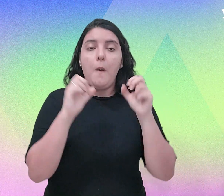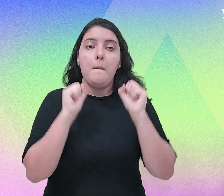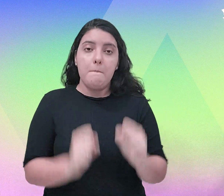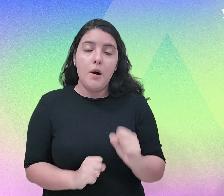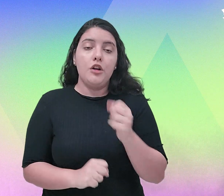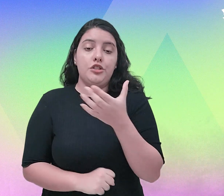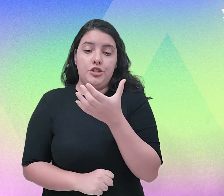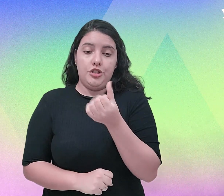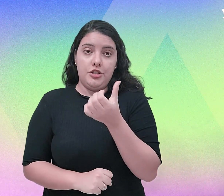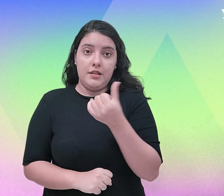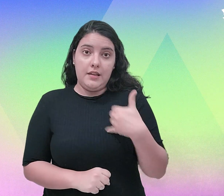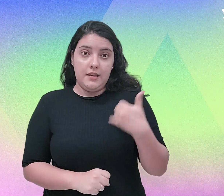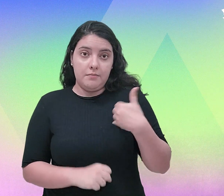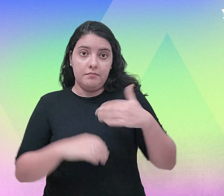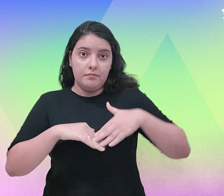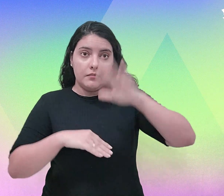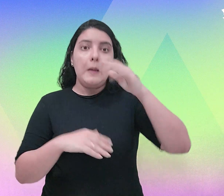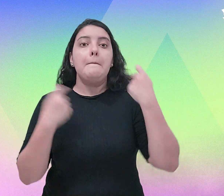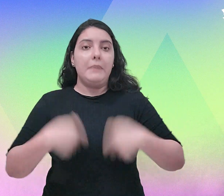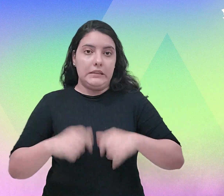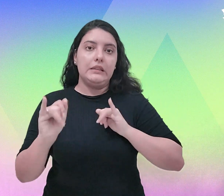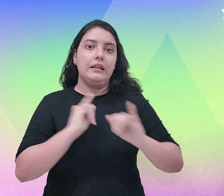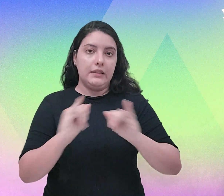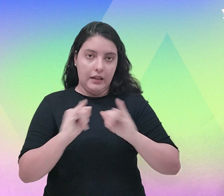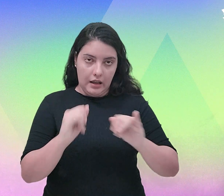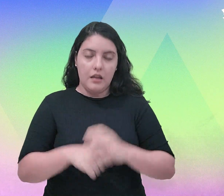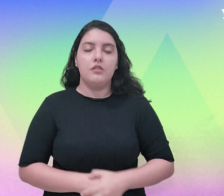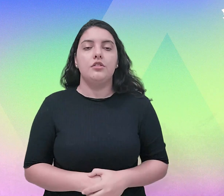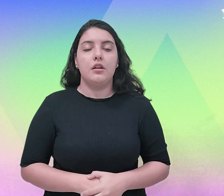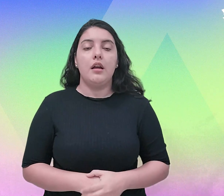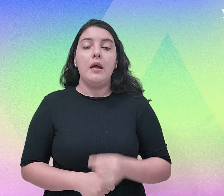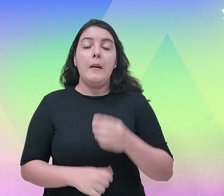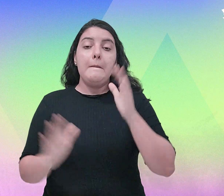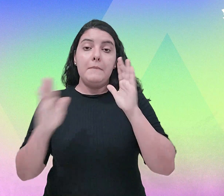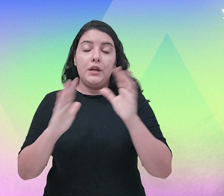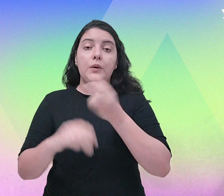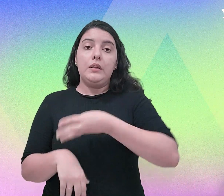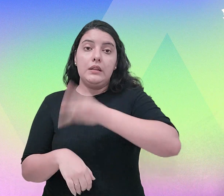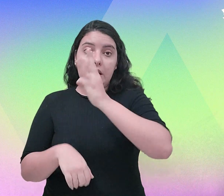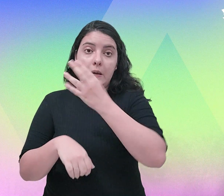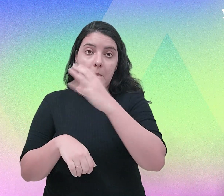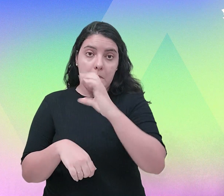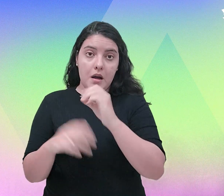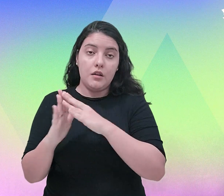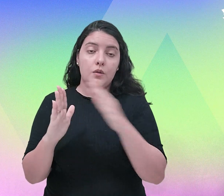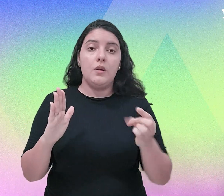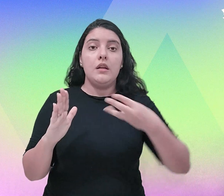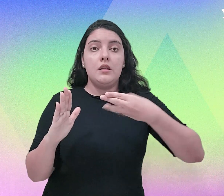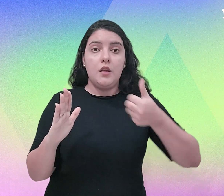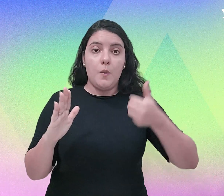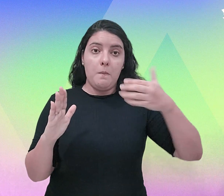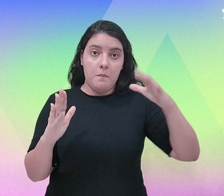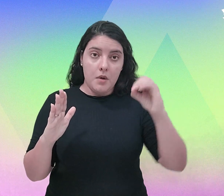de 16 anos com acesso à internet período 3 de Março de 2022 a 31 de março de